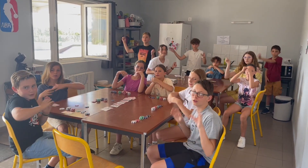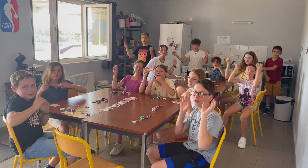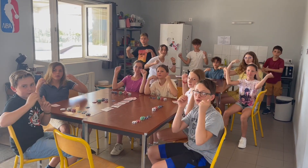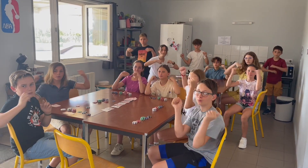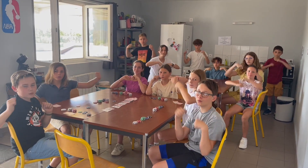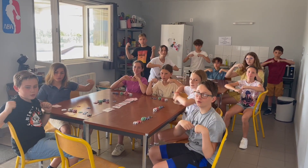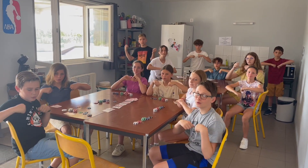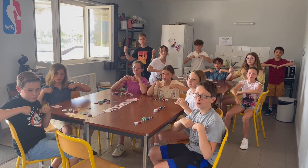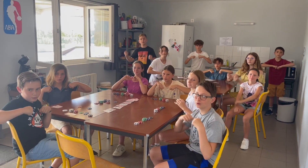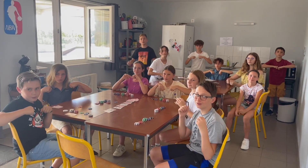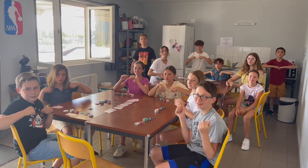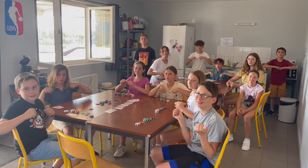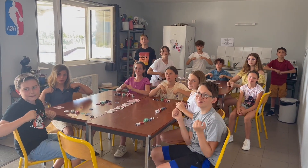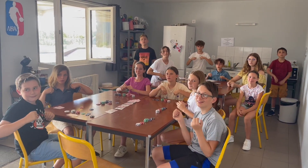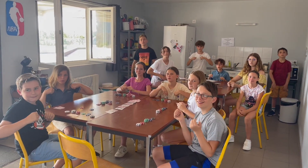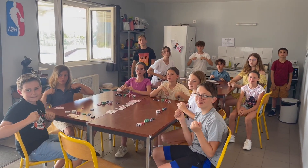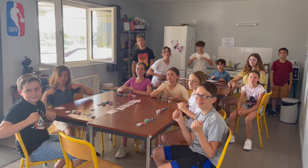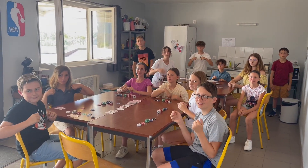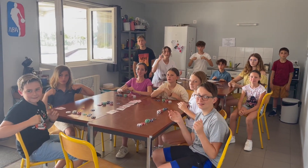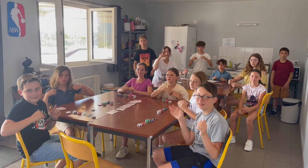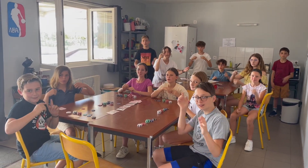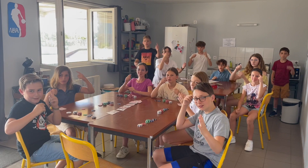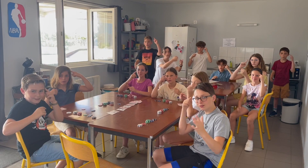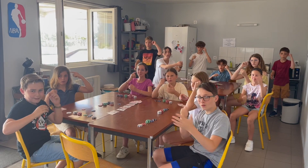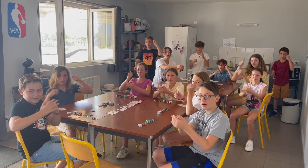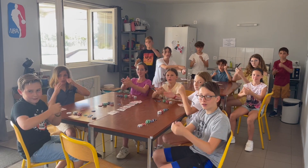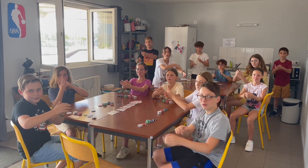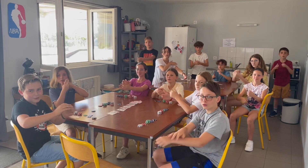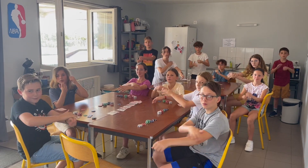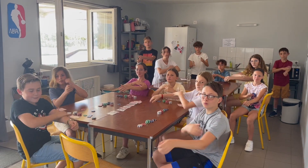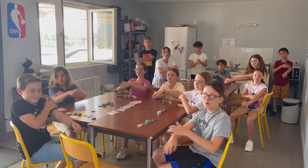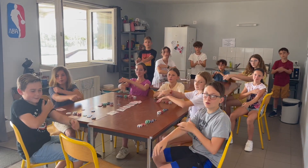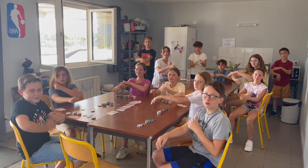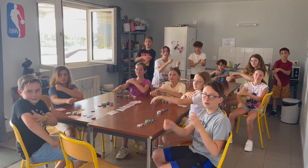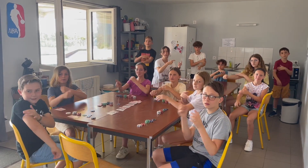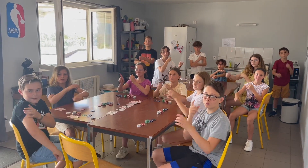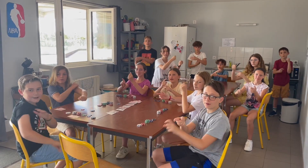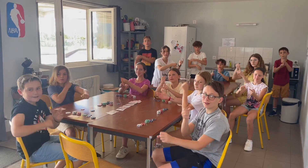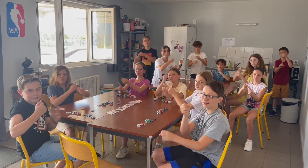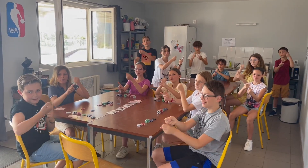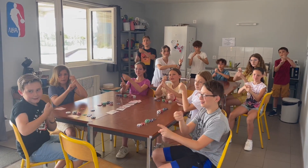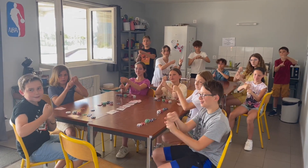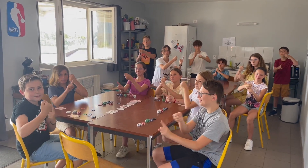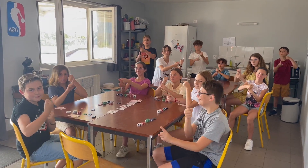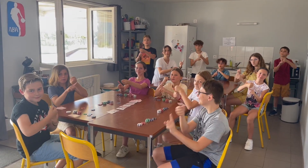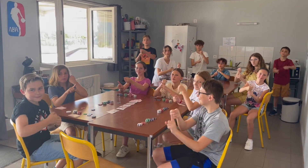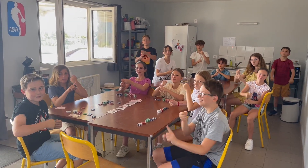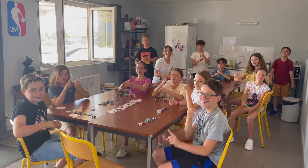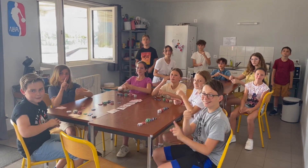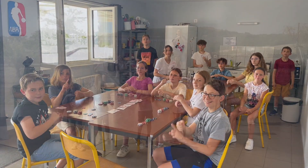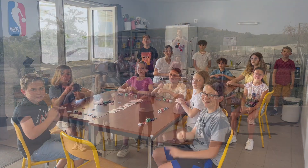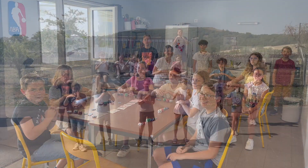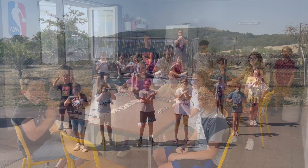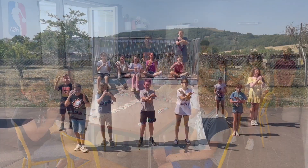sont pour. Qui y croient jusqu'au bout, qui se battent malgré tout. C'est juste une petite